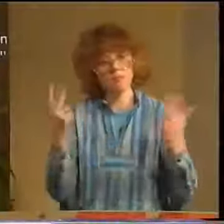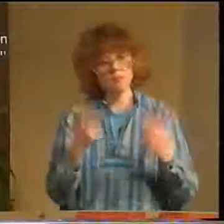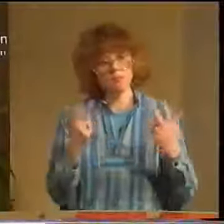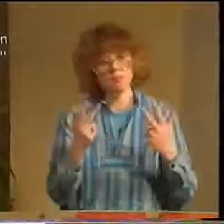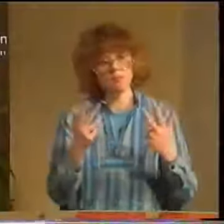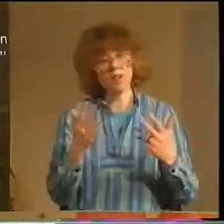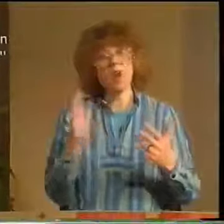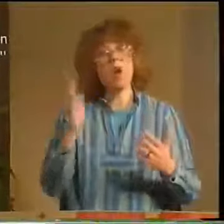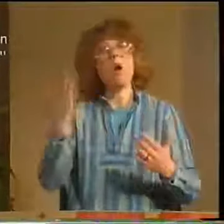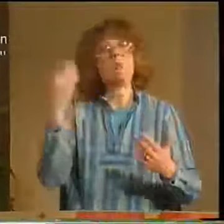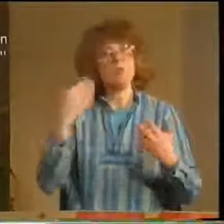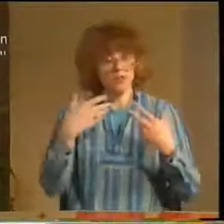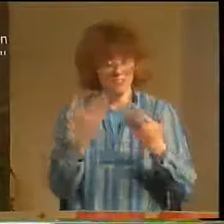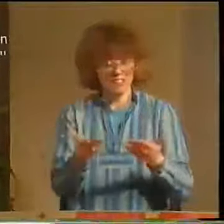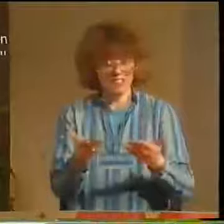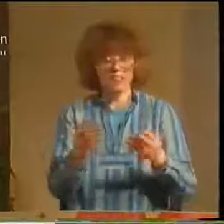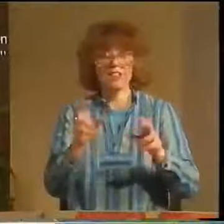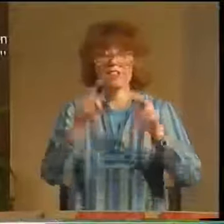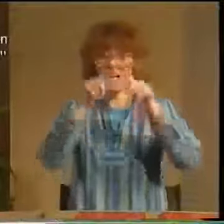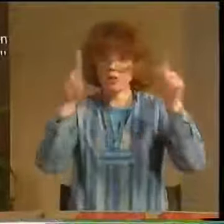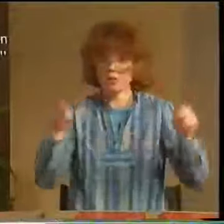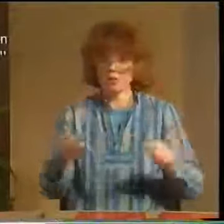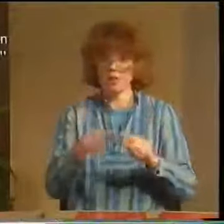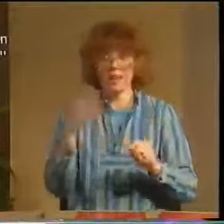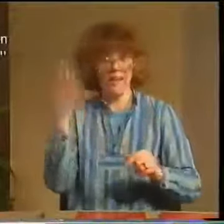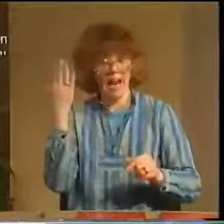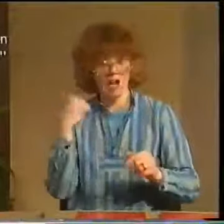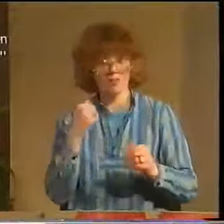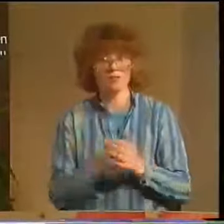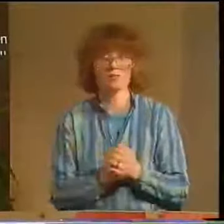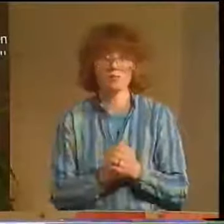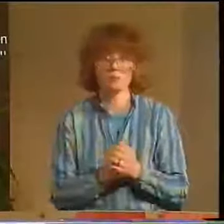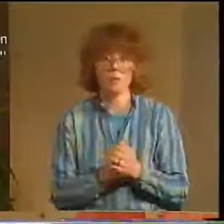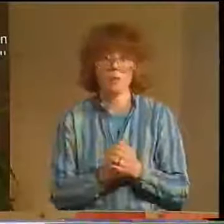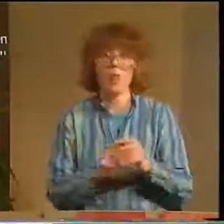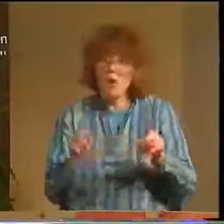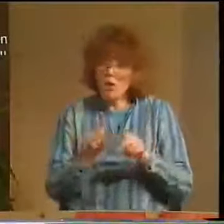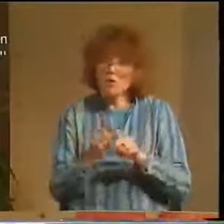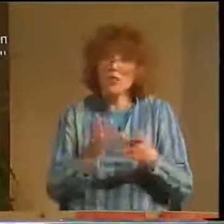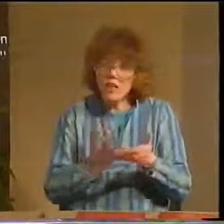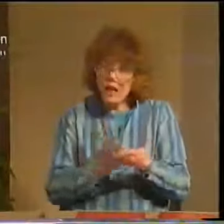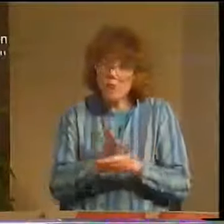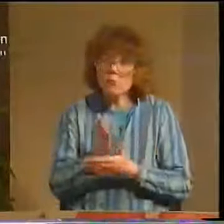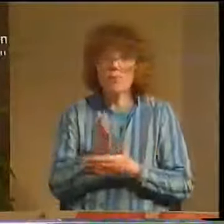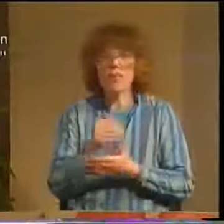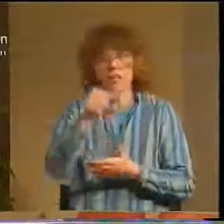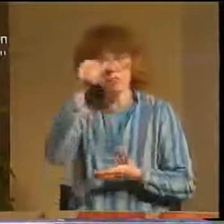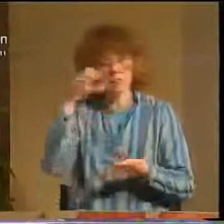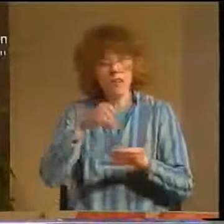Filmen blev vist i fjernsynet dengang, og gennem